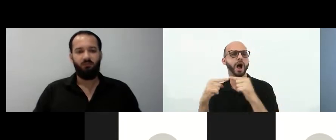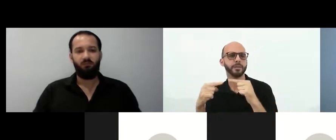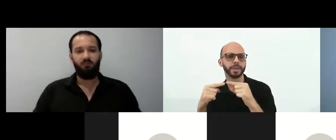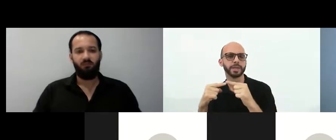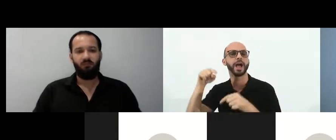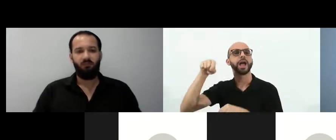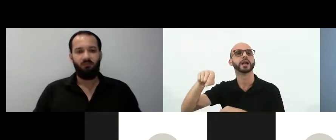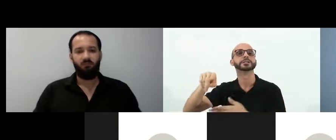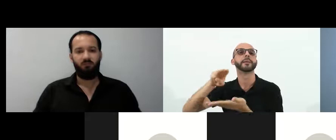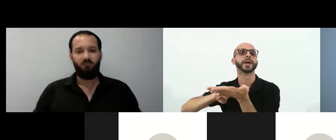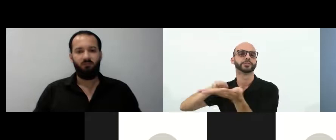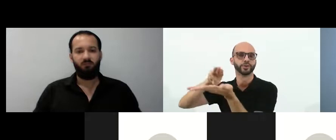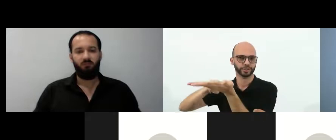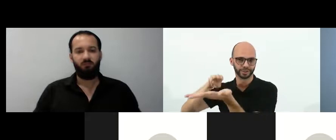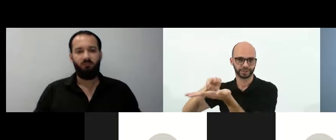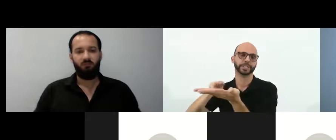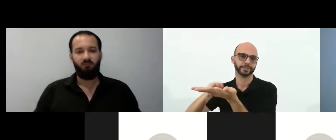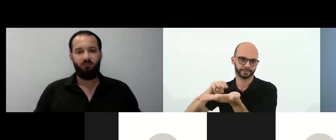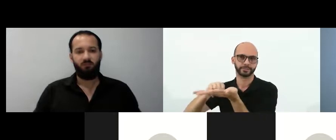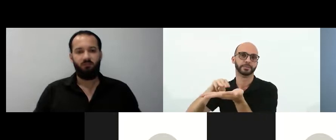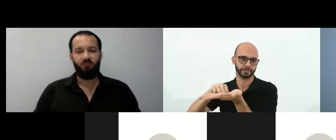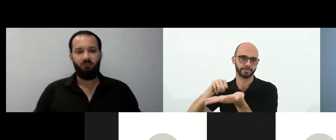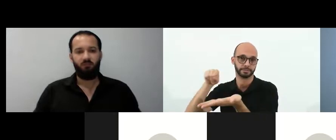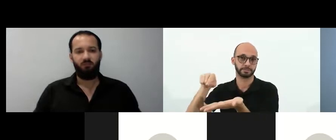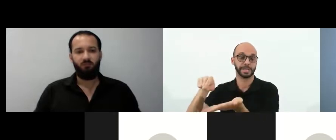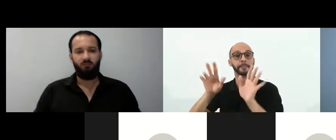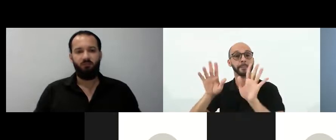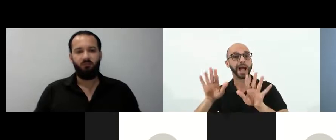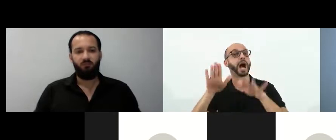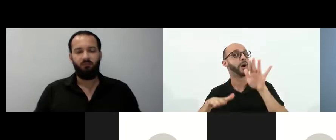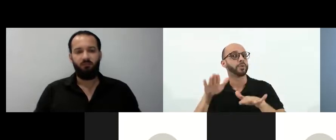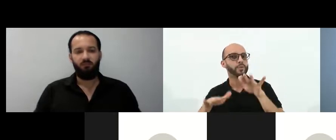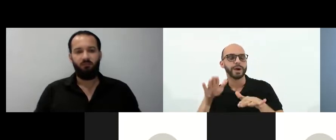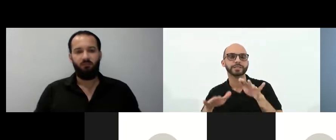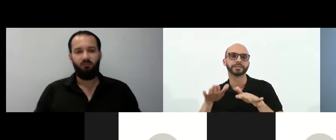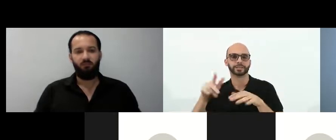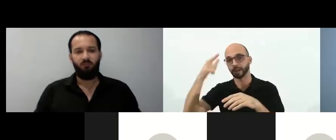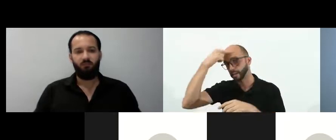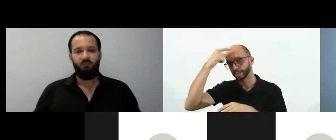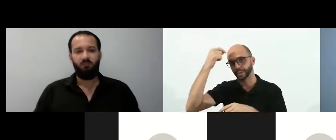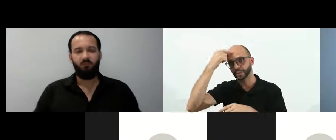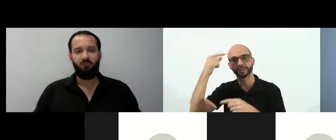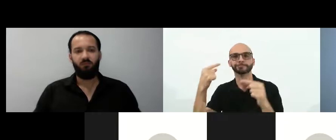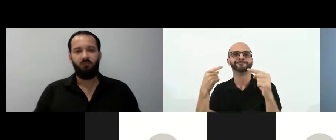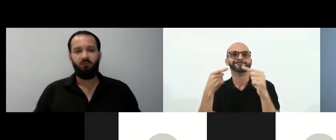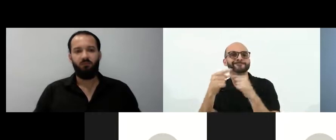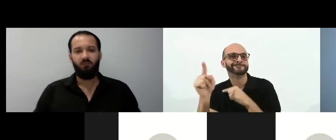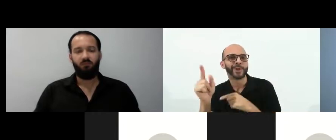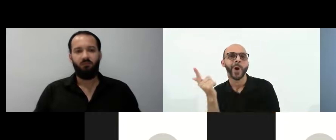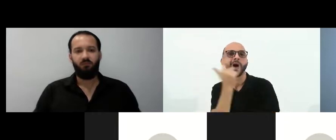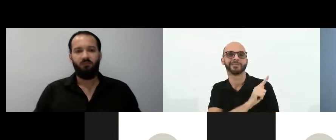sim, algumas serem à distância, que combinam, né, com a metodologia, mas